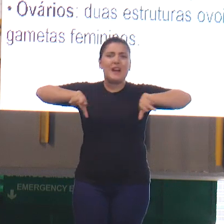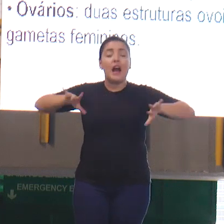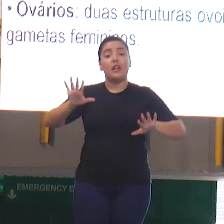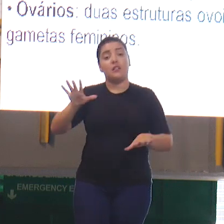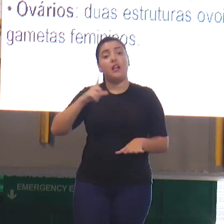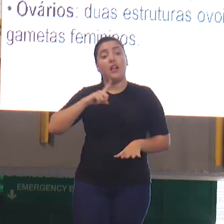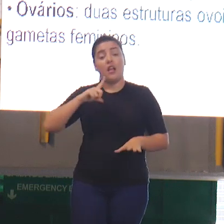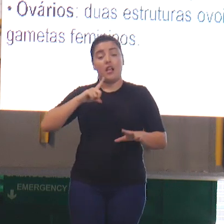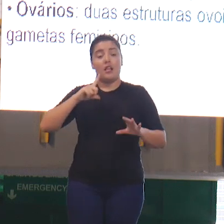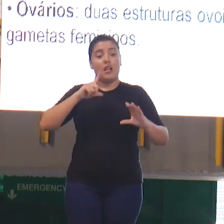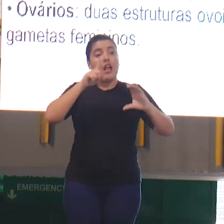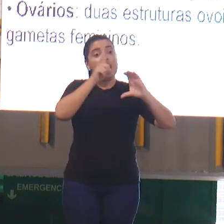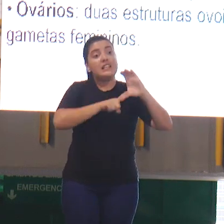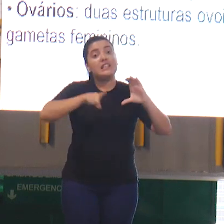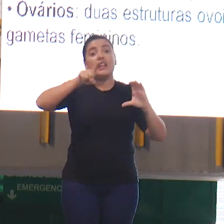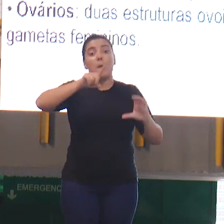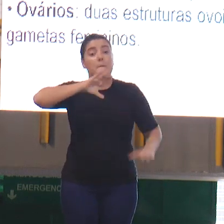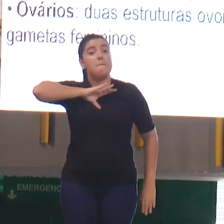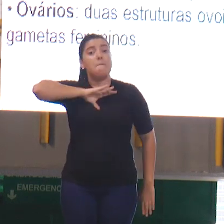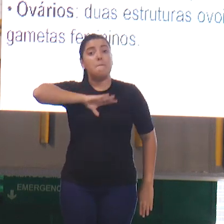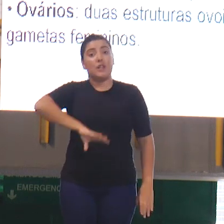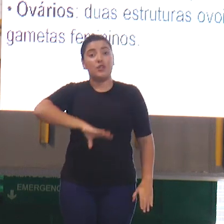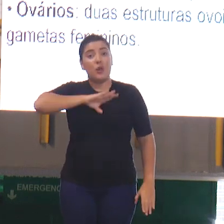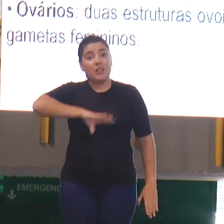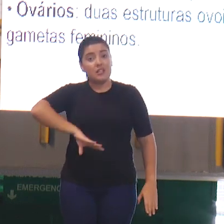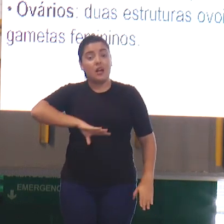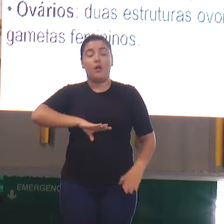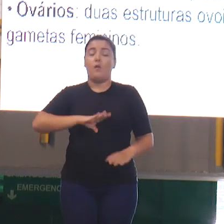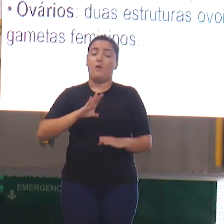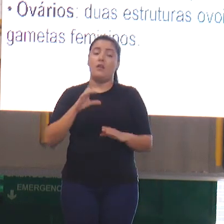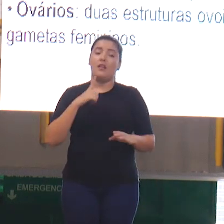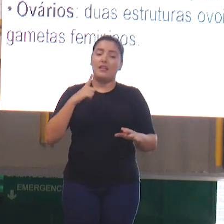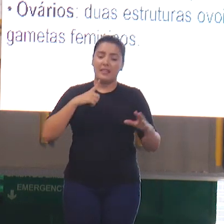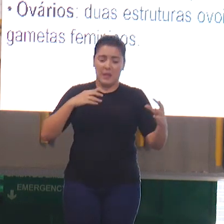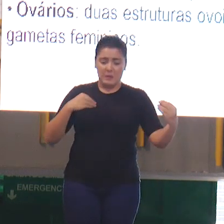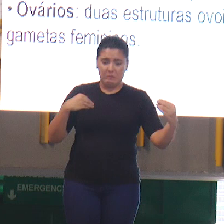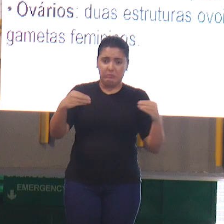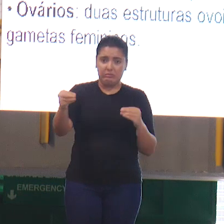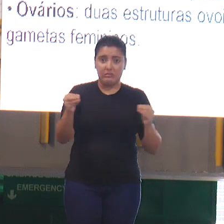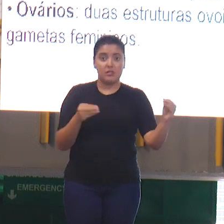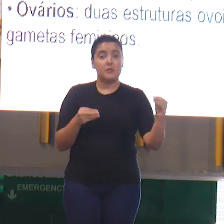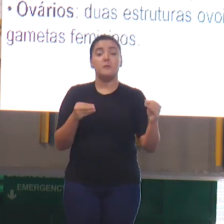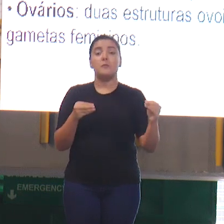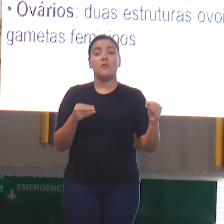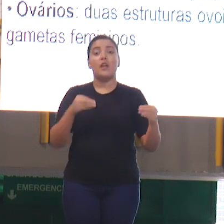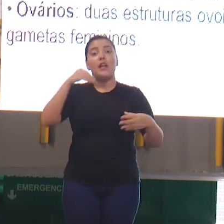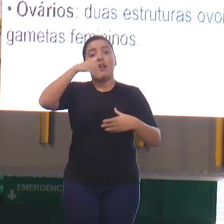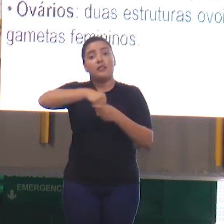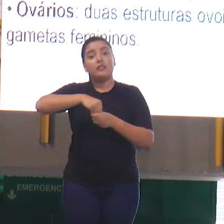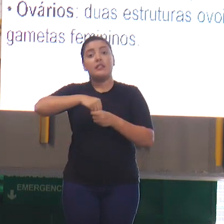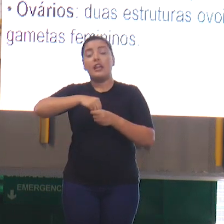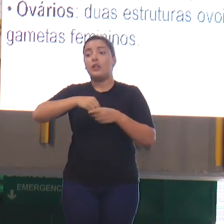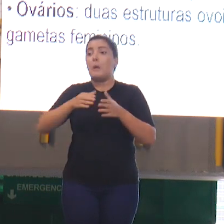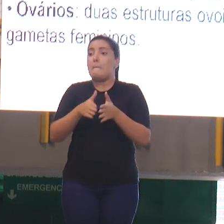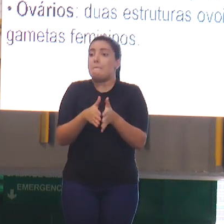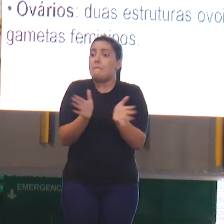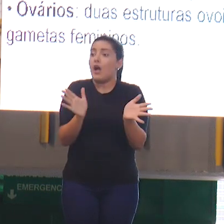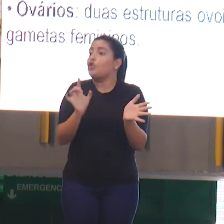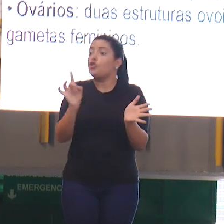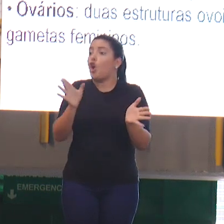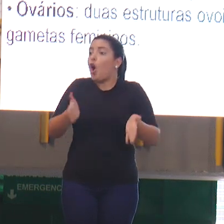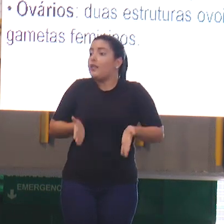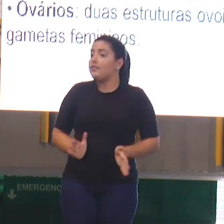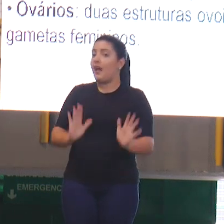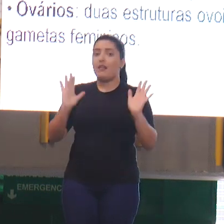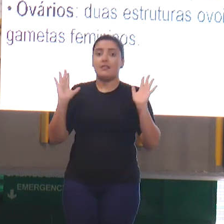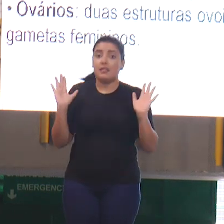no ciclo menstrual mais forte. Existem ímens mais elásticos, que são rompidos o quê? Durante o trabalho de parto. Então,